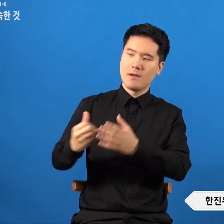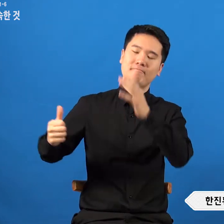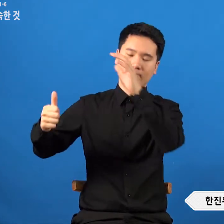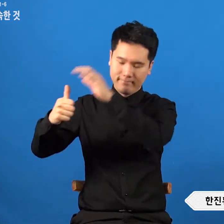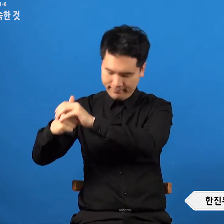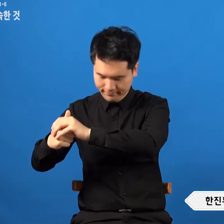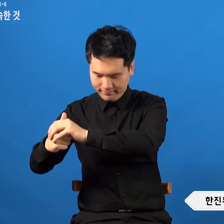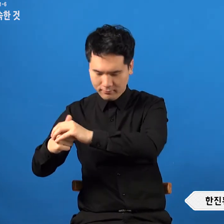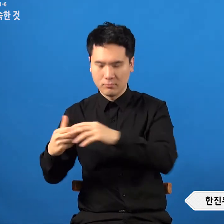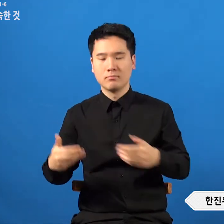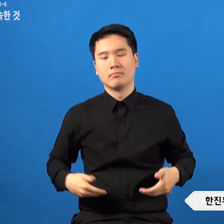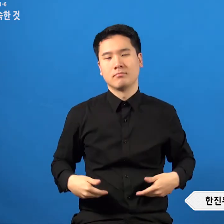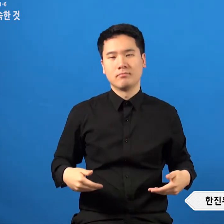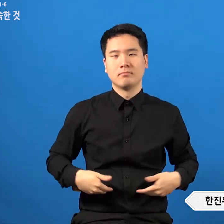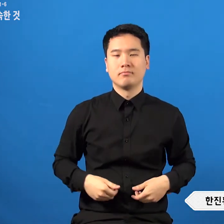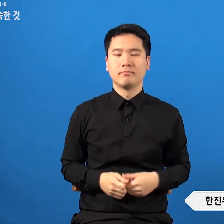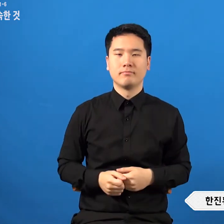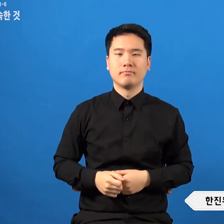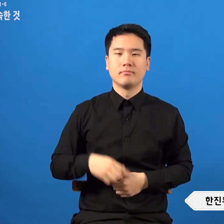하나님께 다 맡겨드린다.